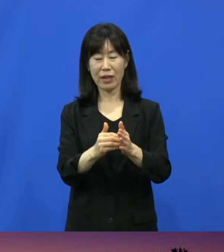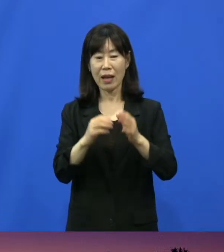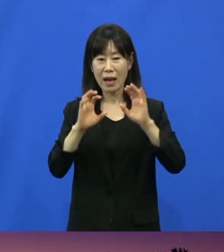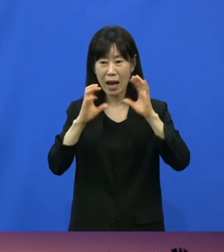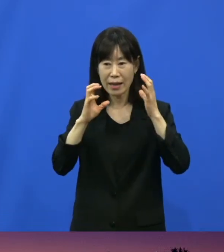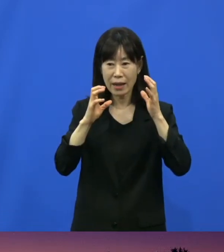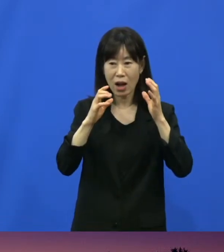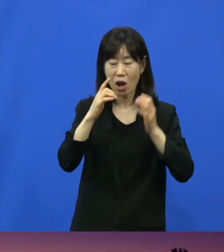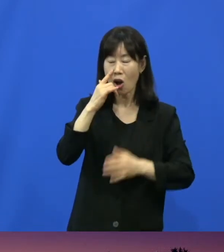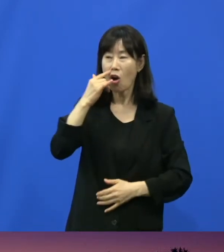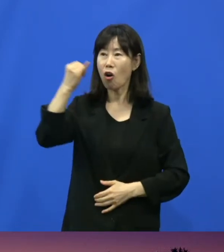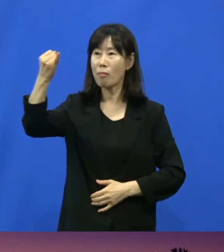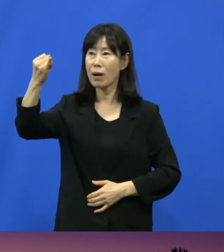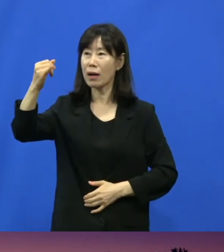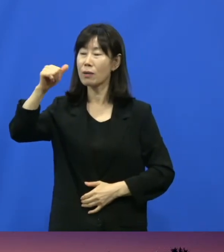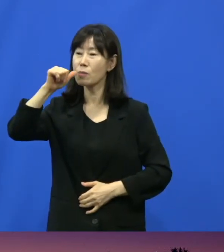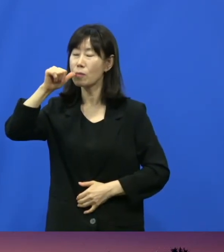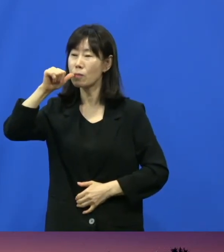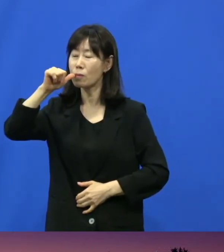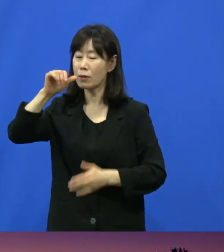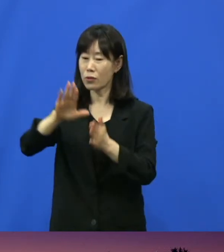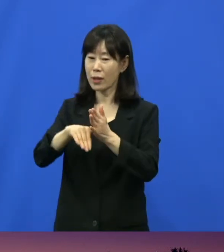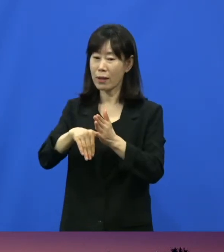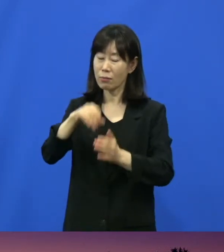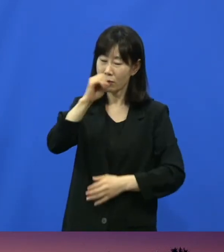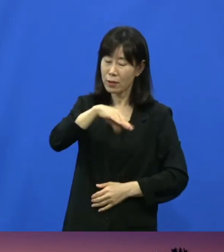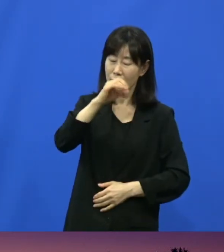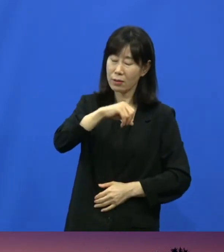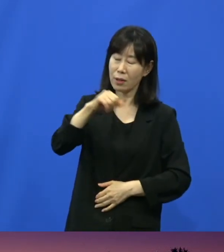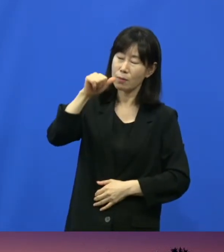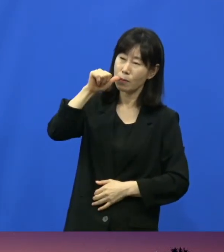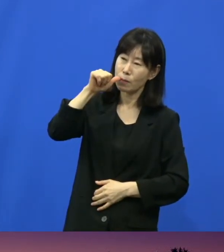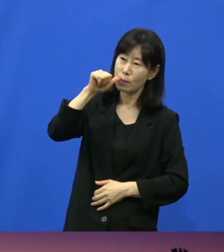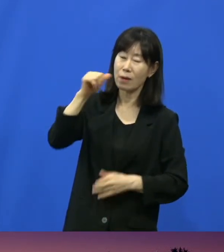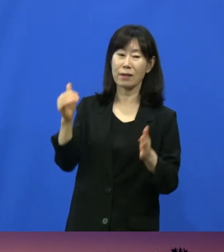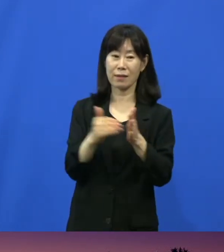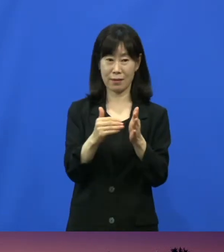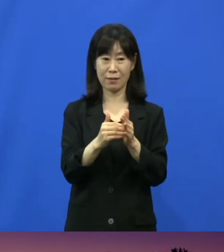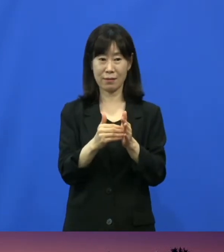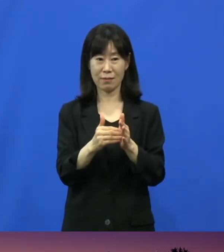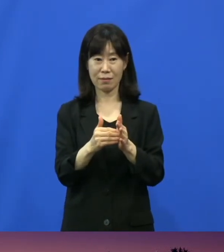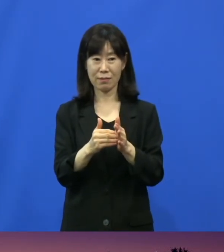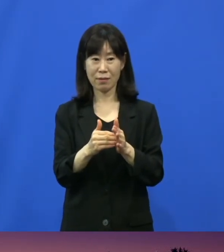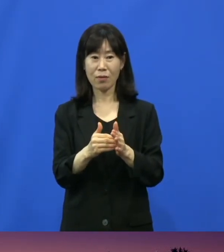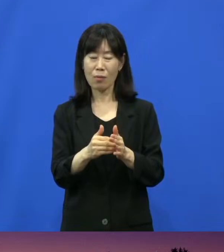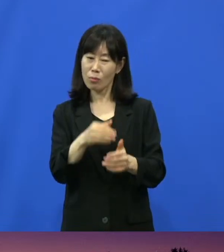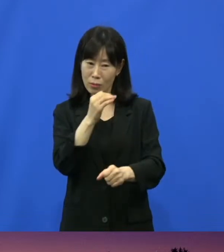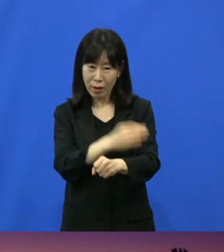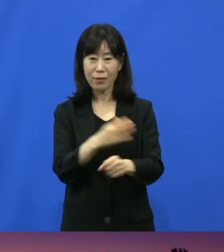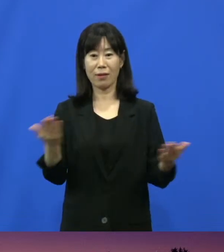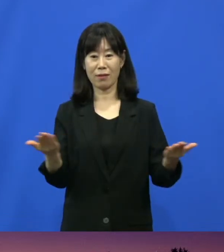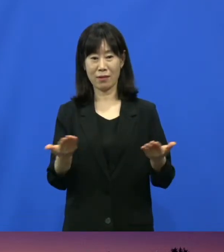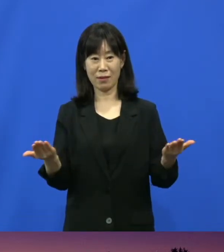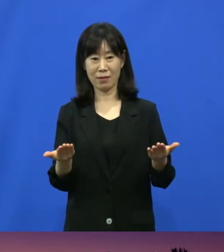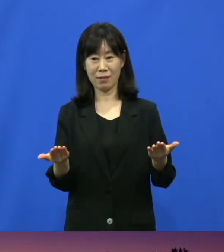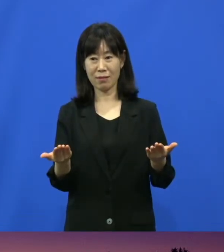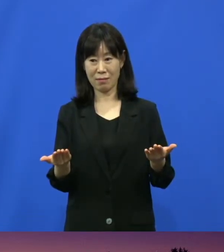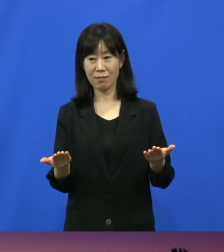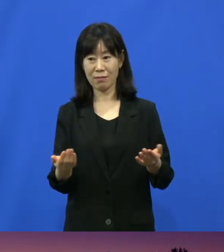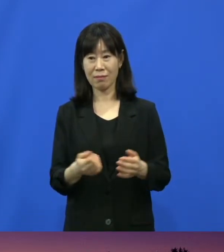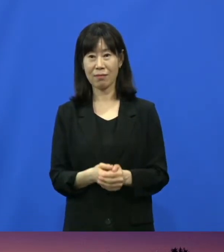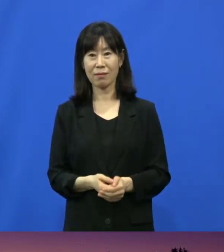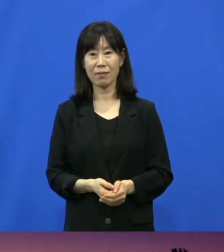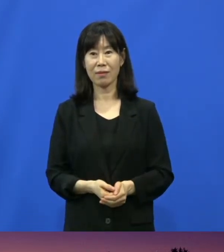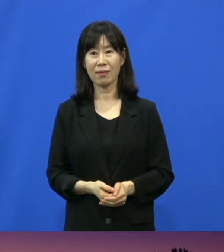게 없잖아요. 철저히 수용되잖아요. 매우 단순한 행동이에요. 그러니까 여러분